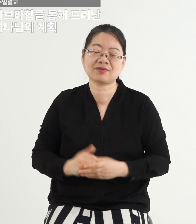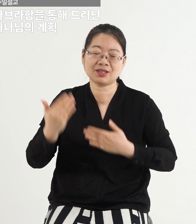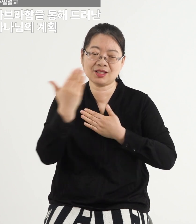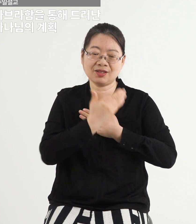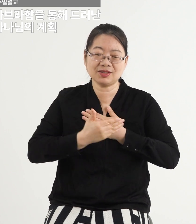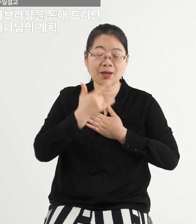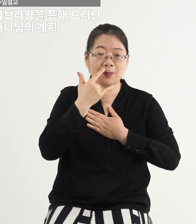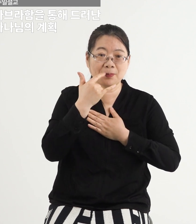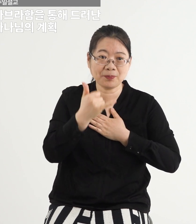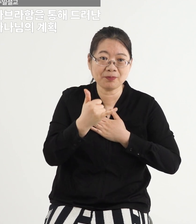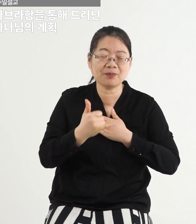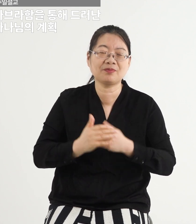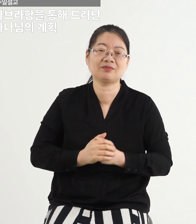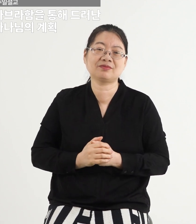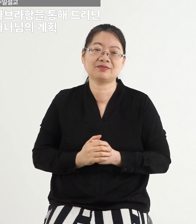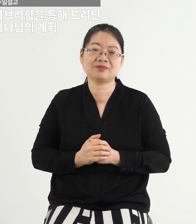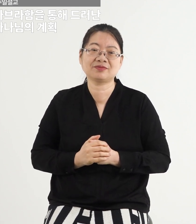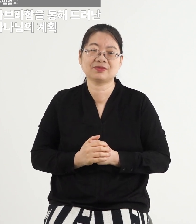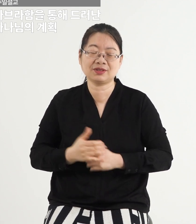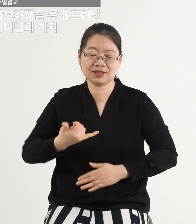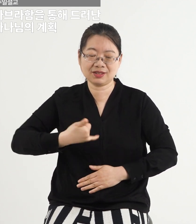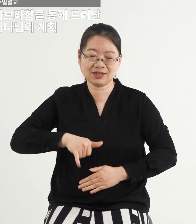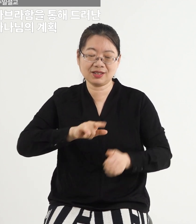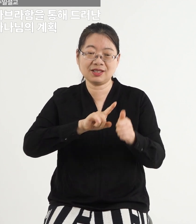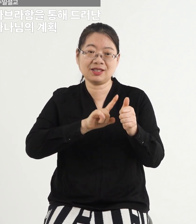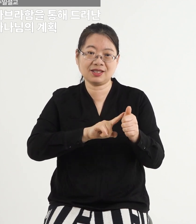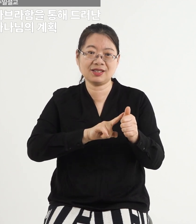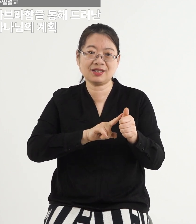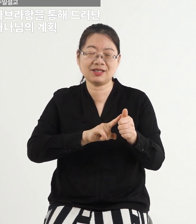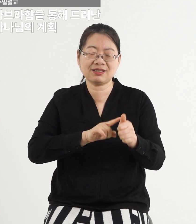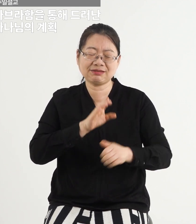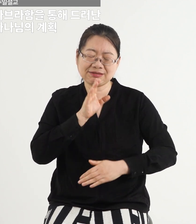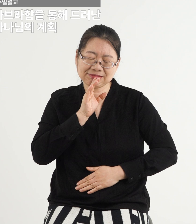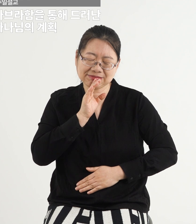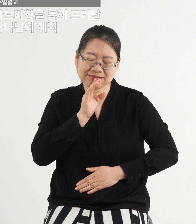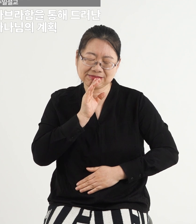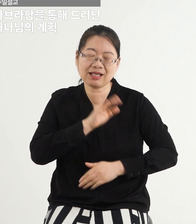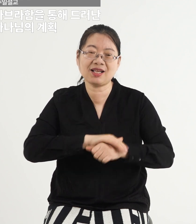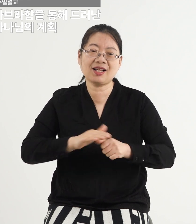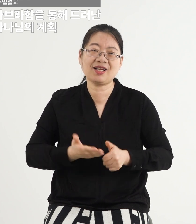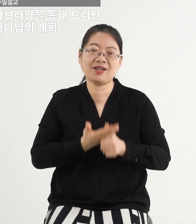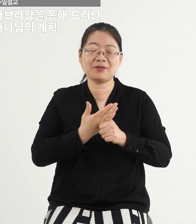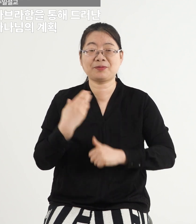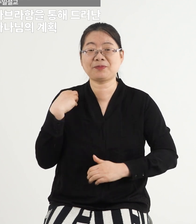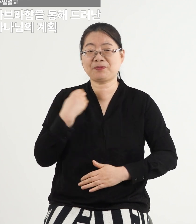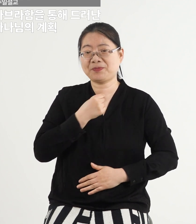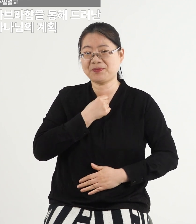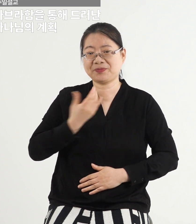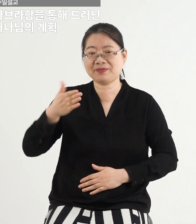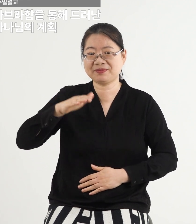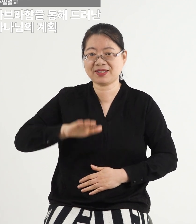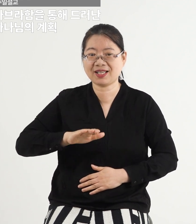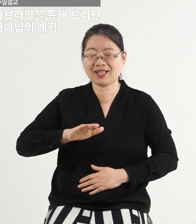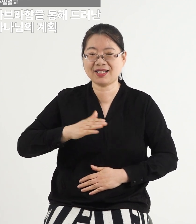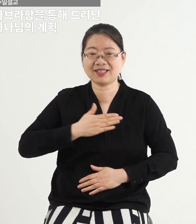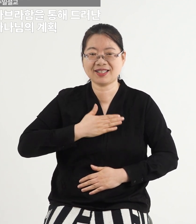육신의 부모들은 자녀들을 정말 잘 키우고 책임지고 싶어도 자기에게 여력이 안